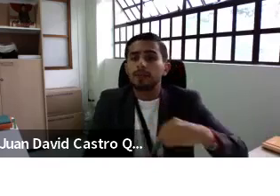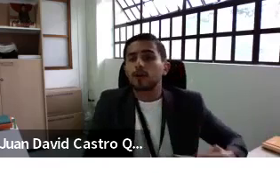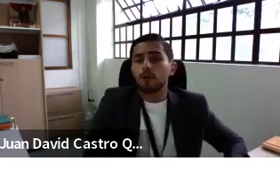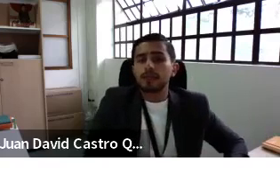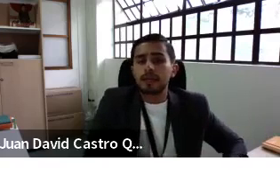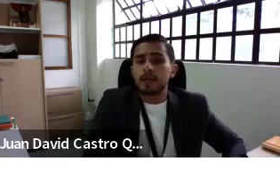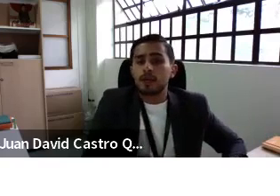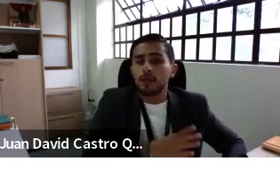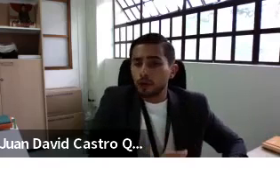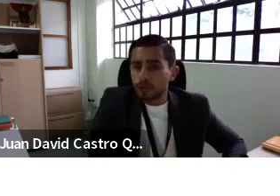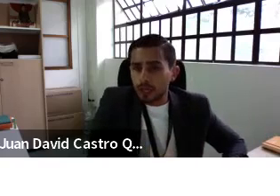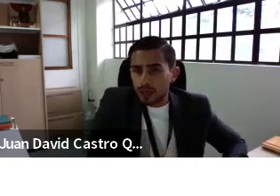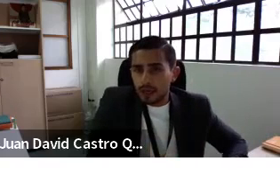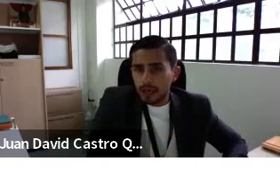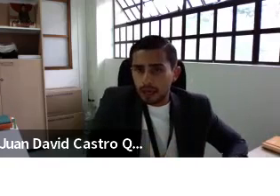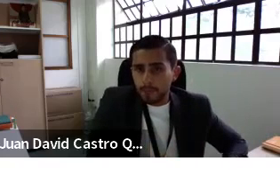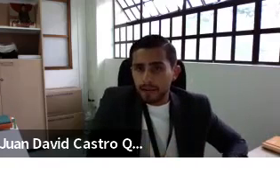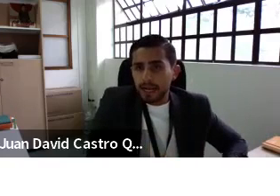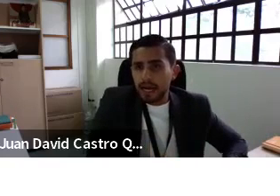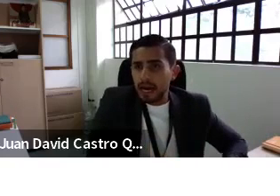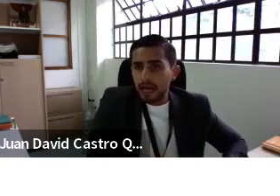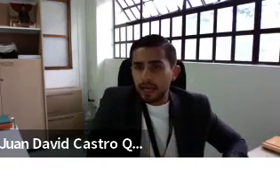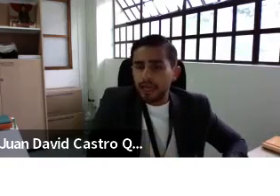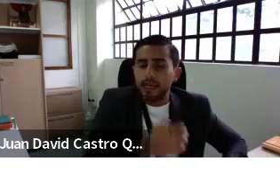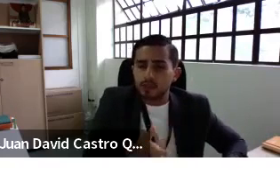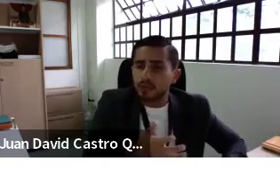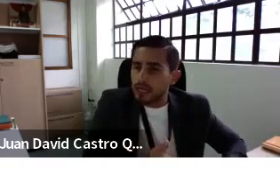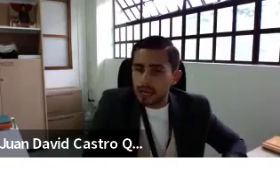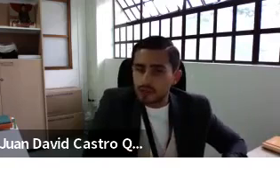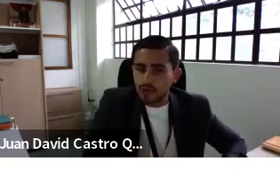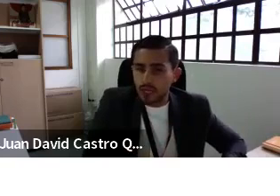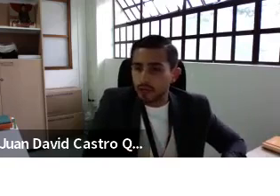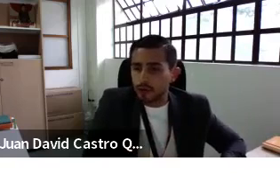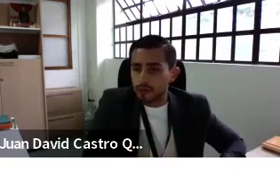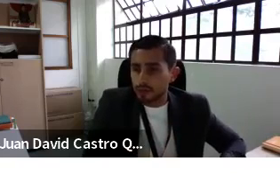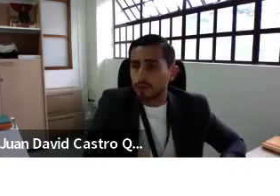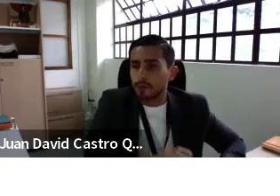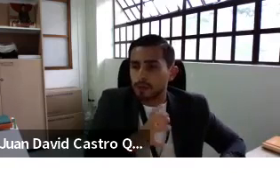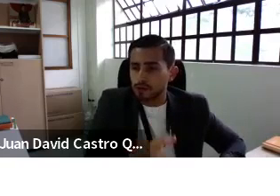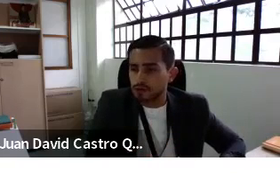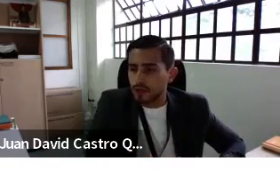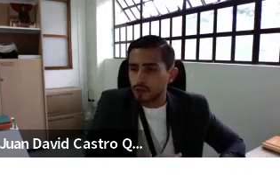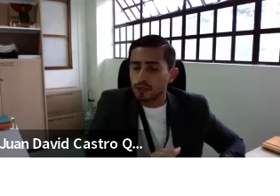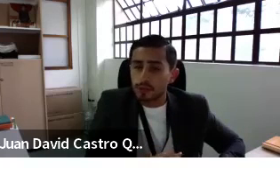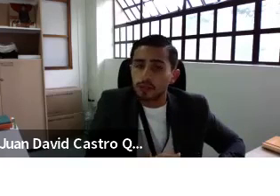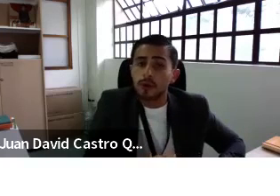como ese norte para la generación de esa sociedad del conocimiento apropiación social del conocimiento